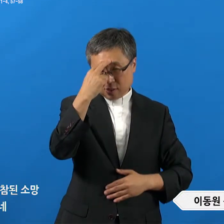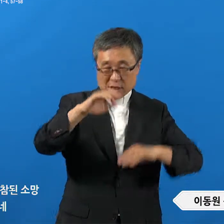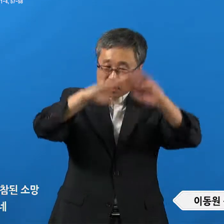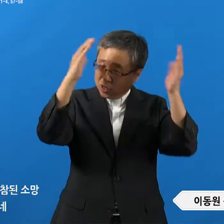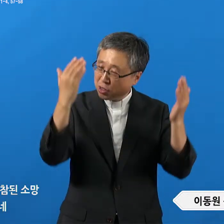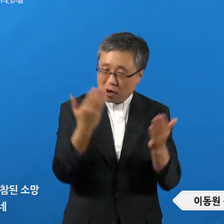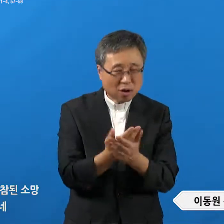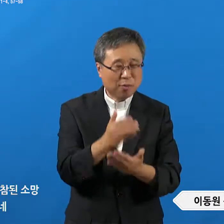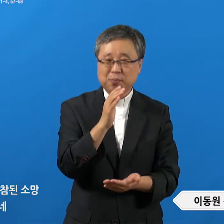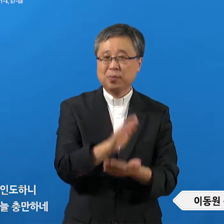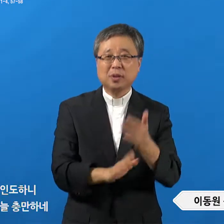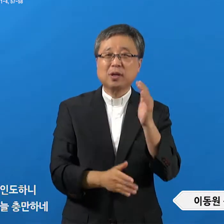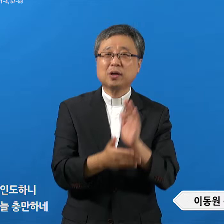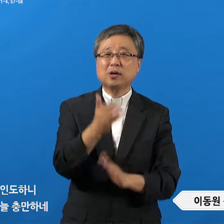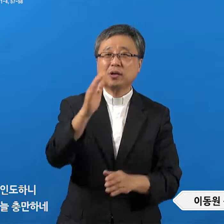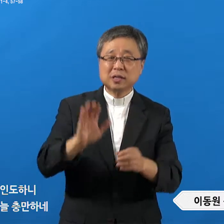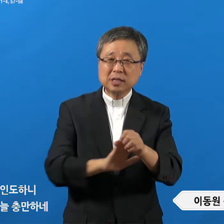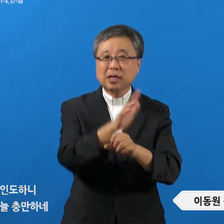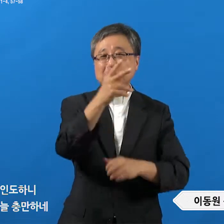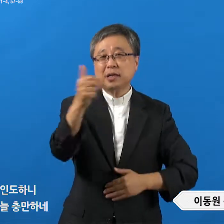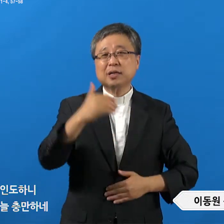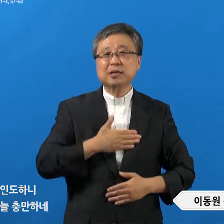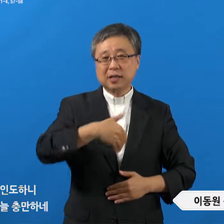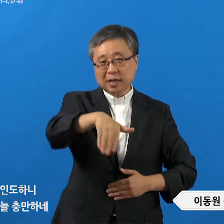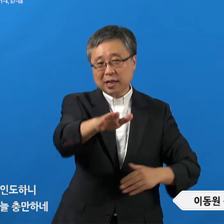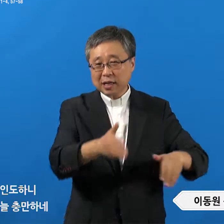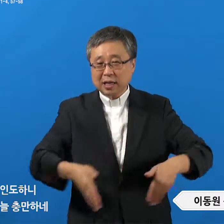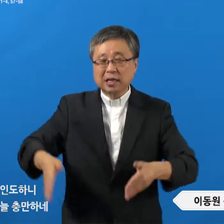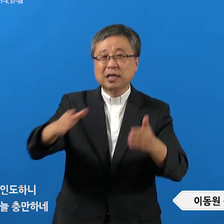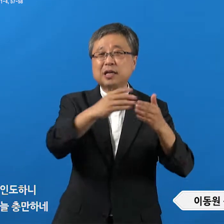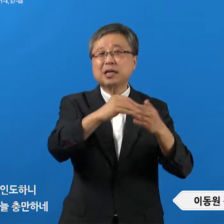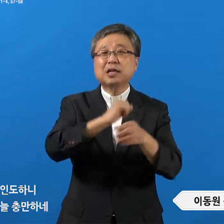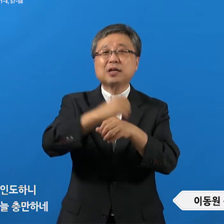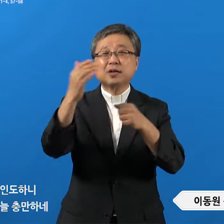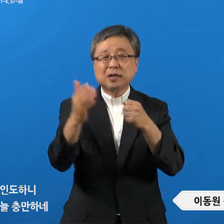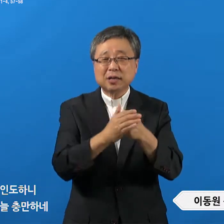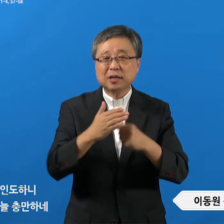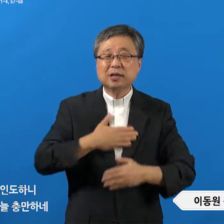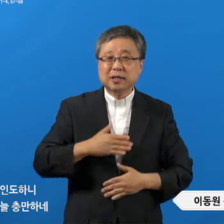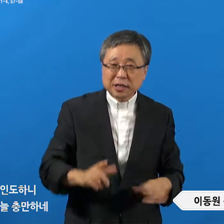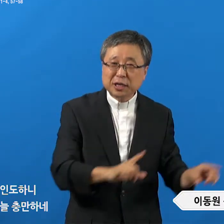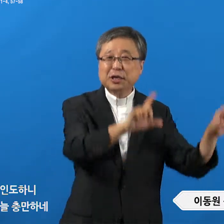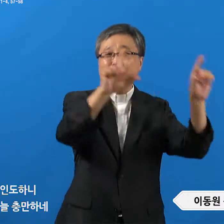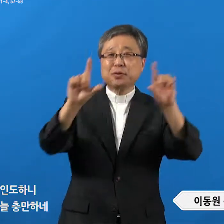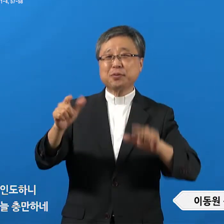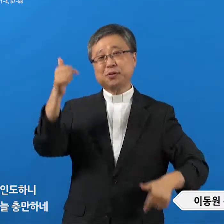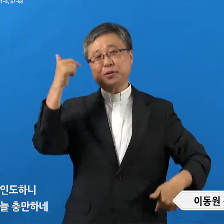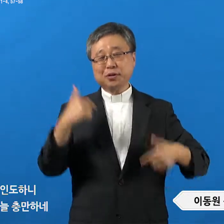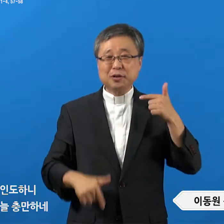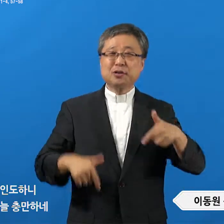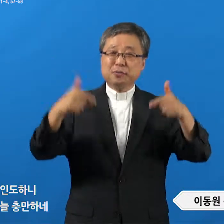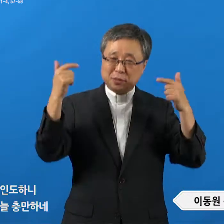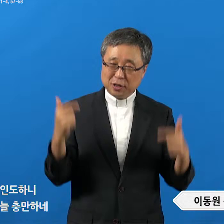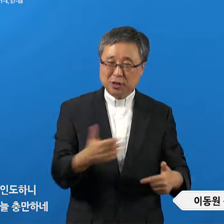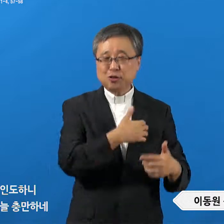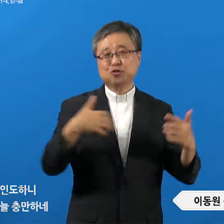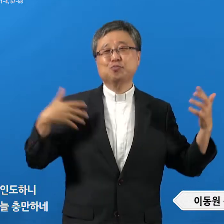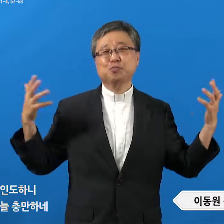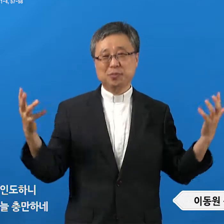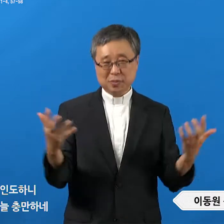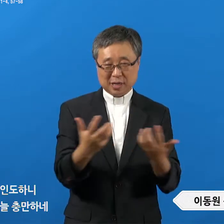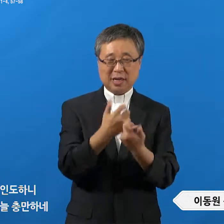전혀 없네. 사랑의 주, 내 갈 길 인도하니 내 삶의 기쁨 늘